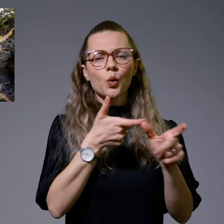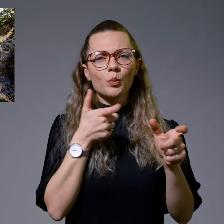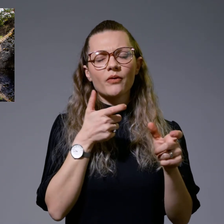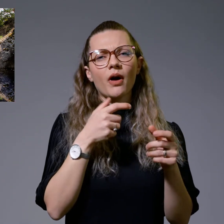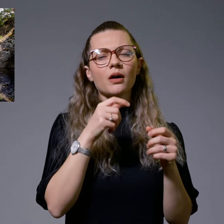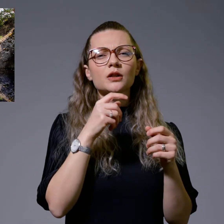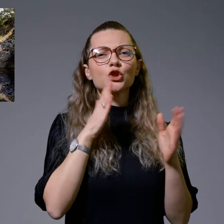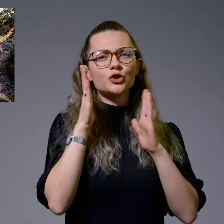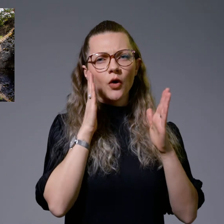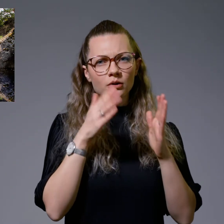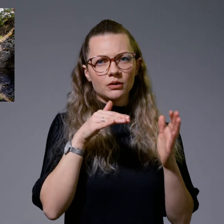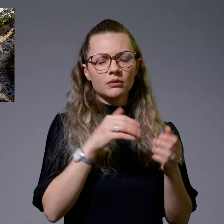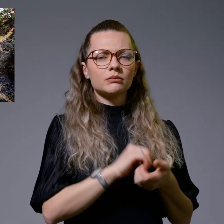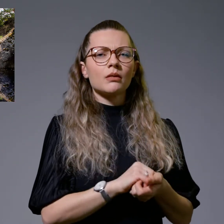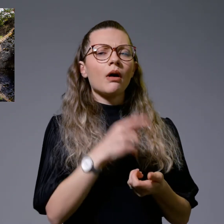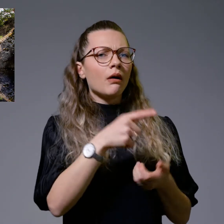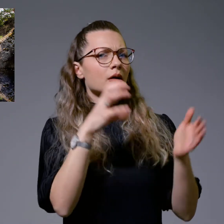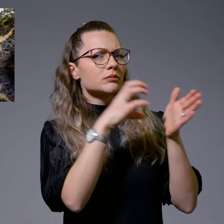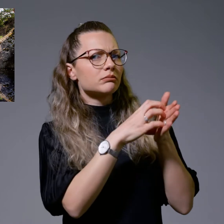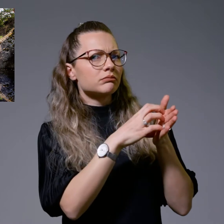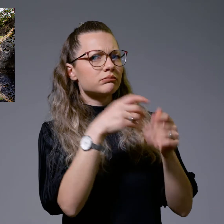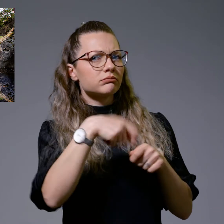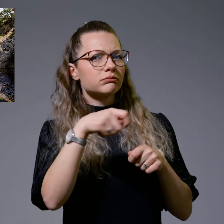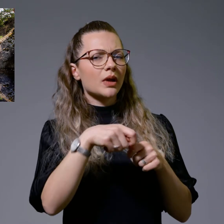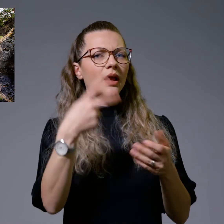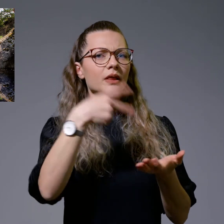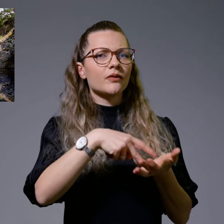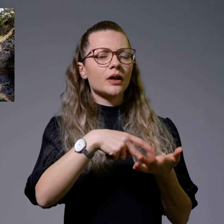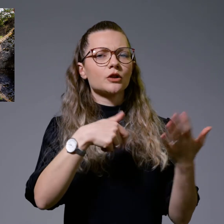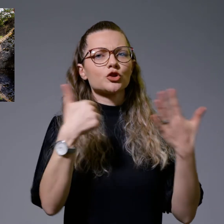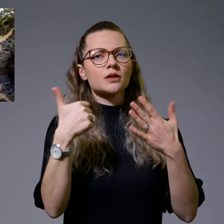Живописот е реставриран во 2006 година.